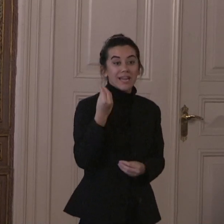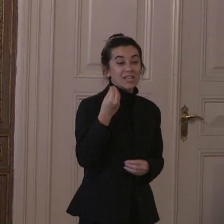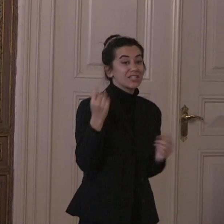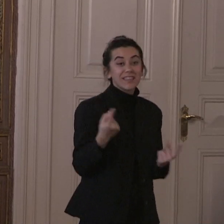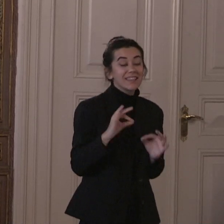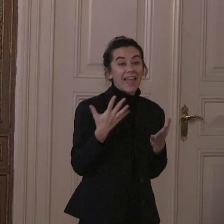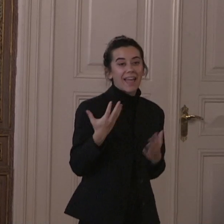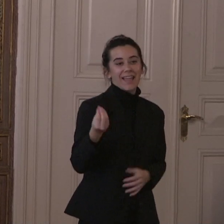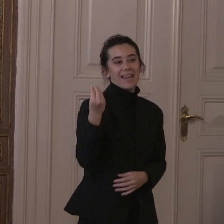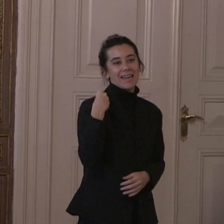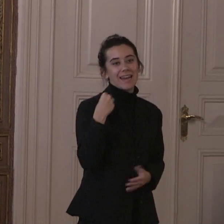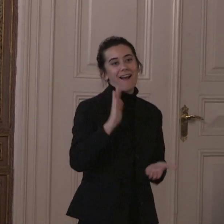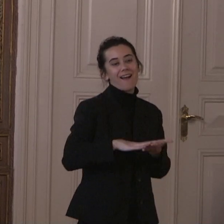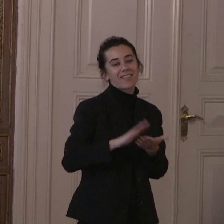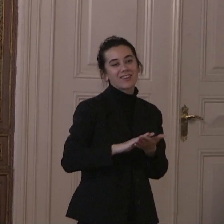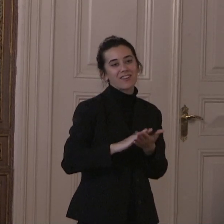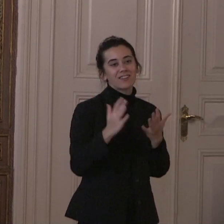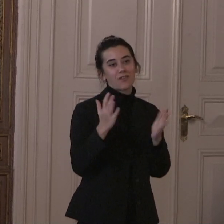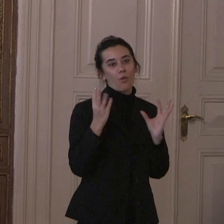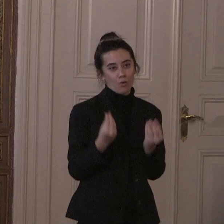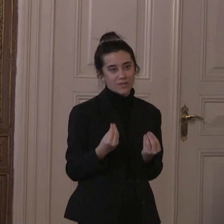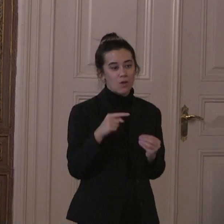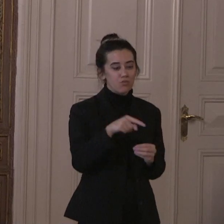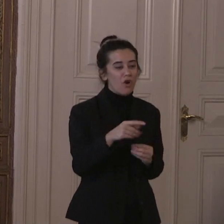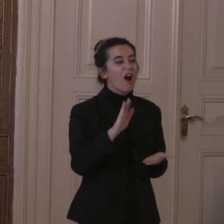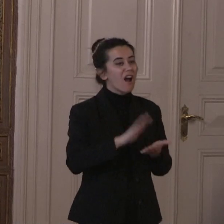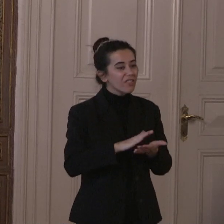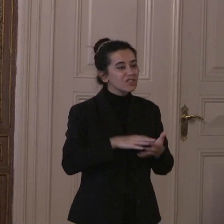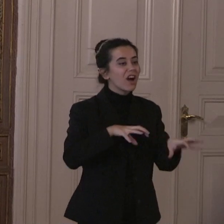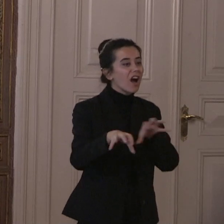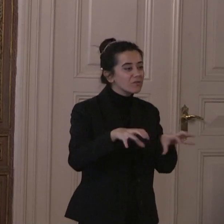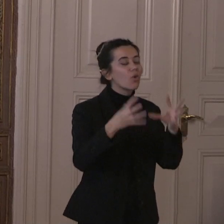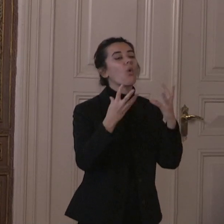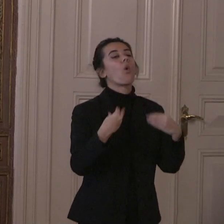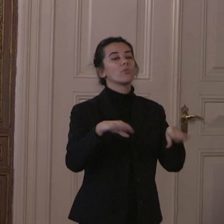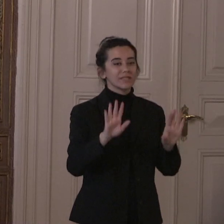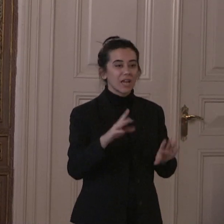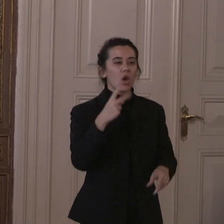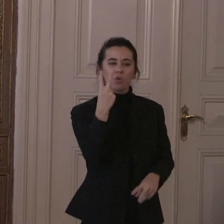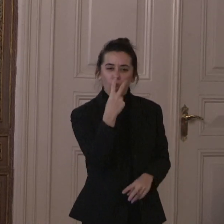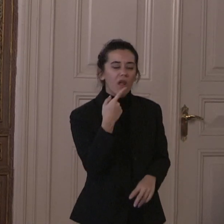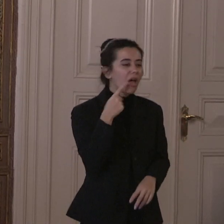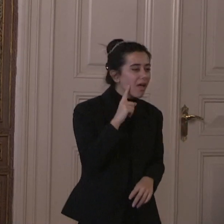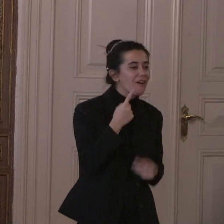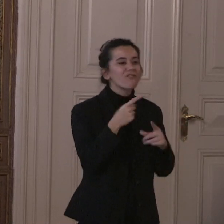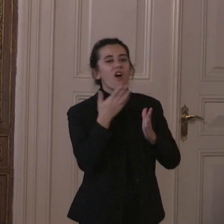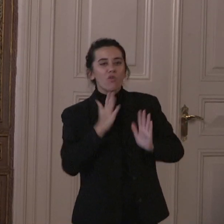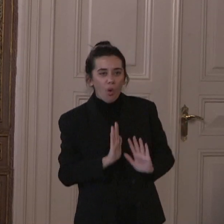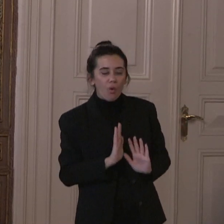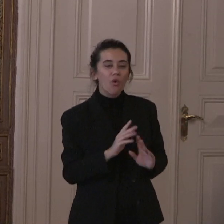edinmek olmuş. Ve bu arkadaşların birbirinden ayrılmadığını, yani gören görmeyen herhangi bir engel olmadığını